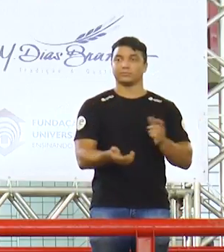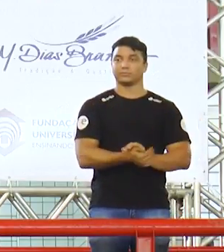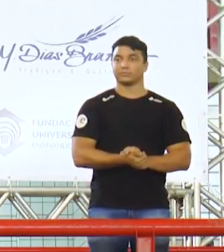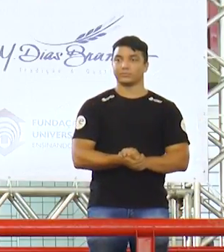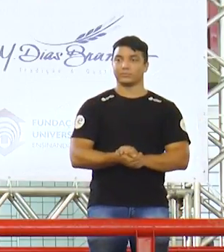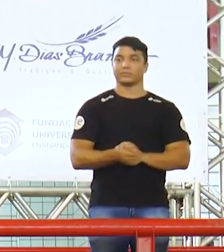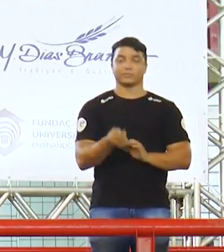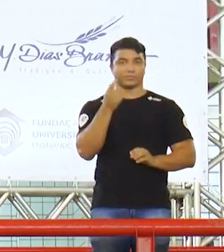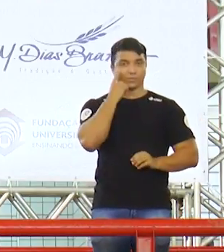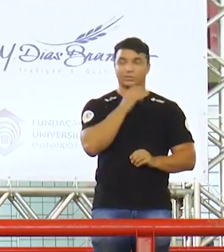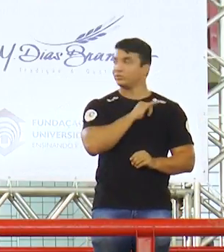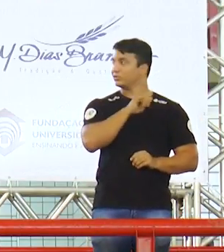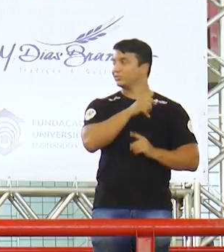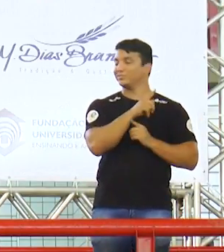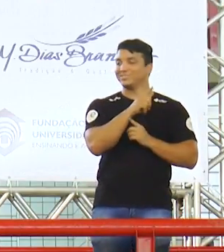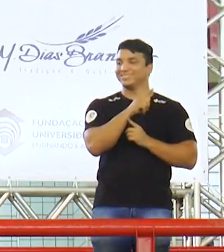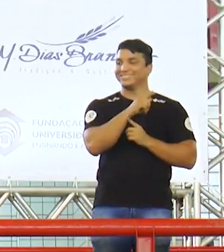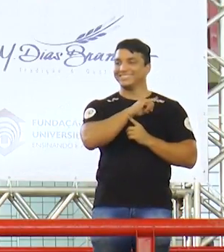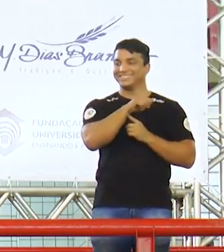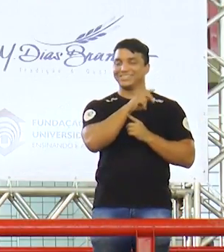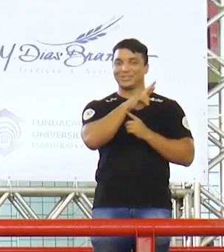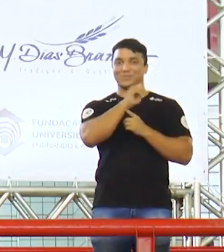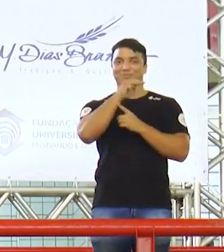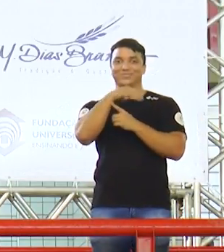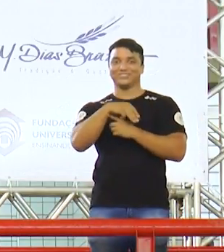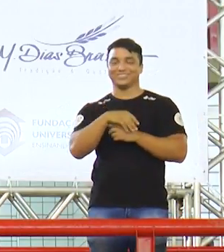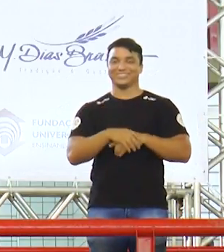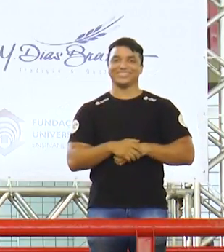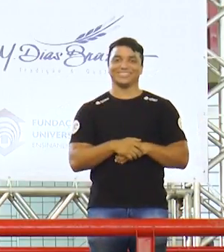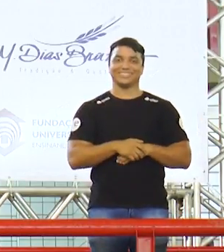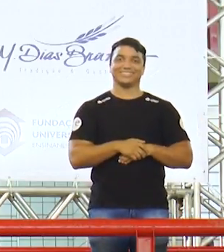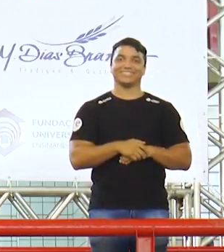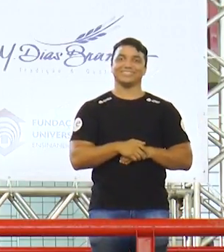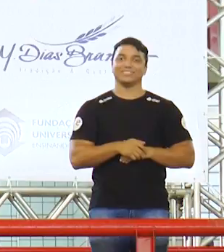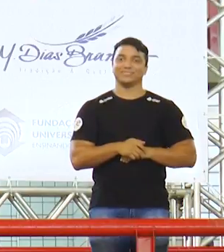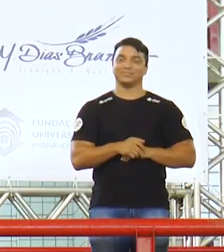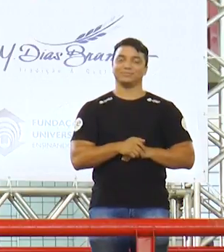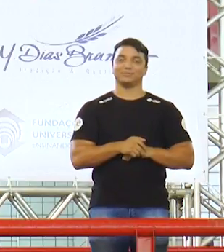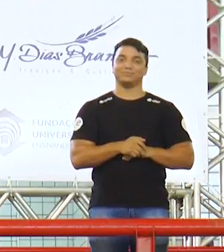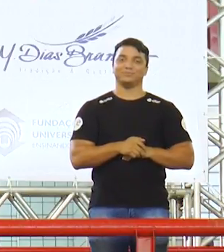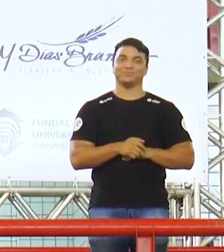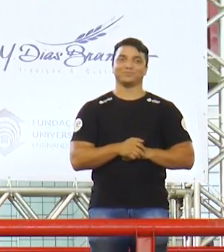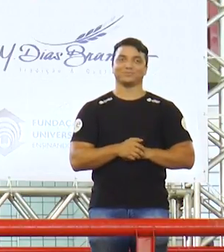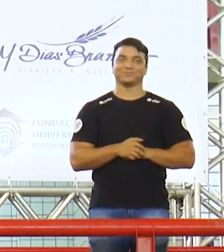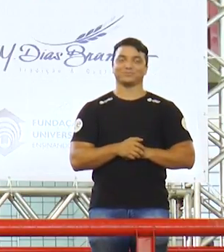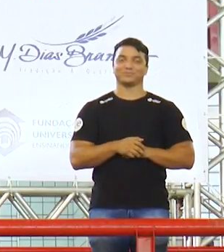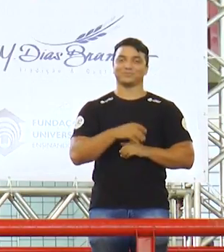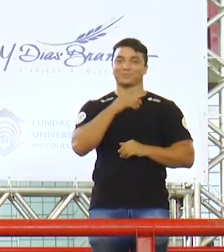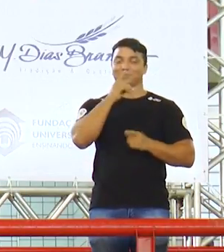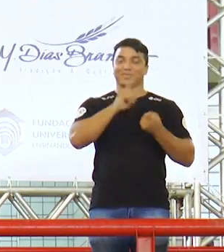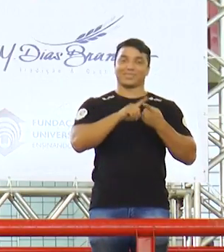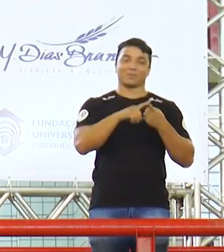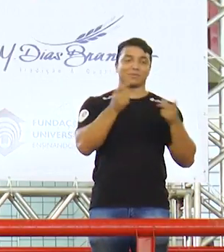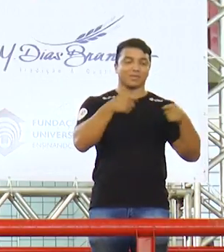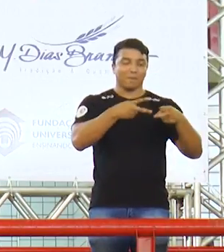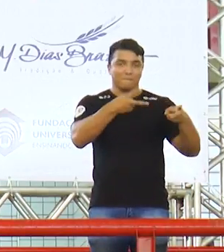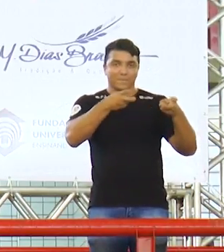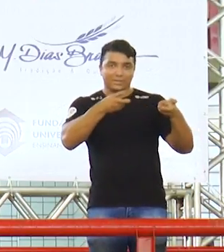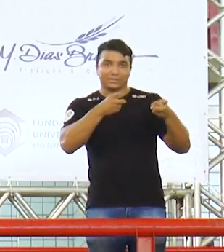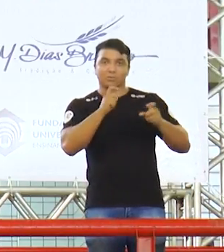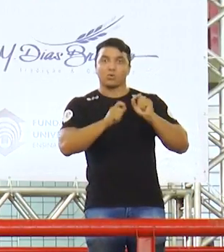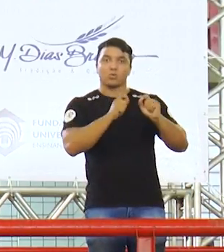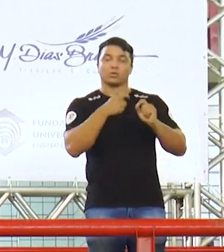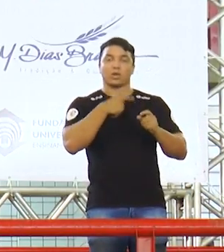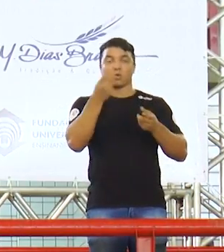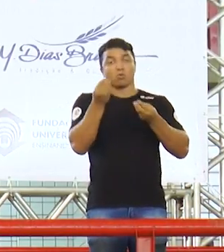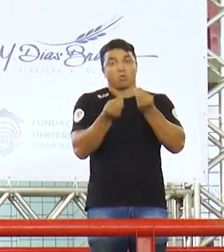E girimum é com J, hein? Pois bem, é possível também você perceber